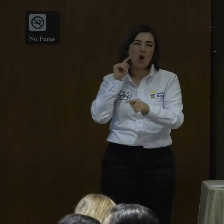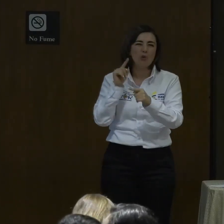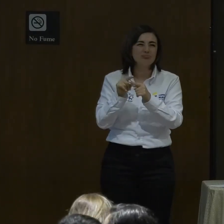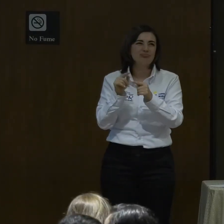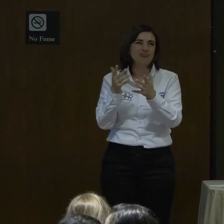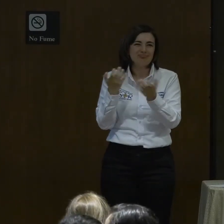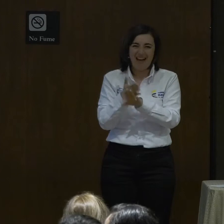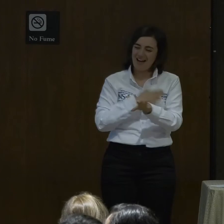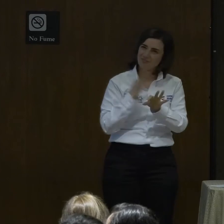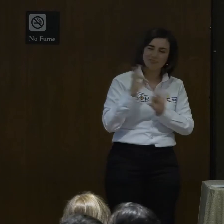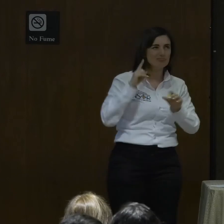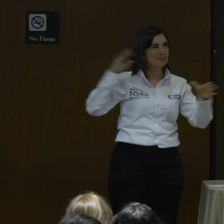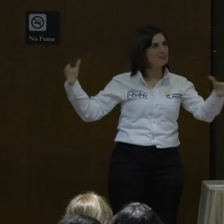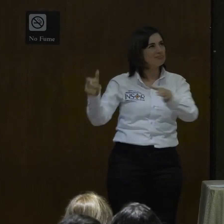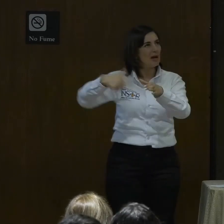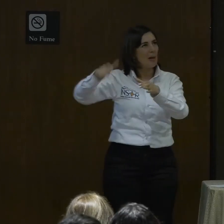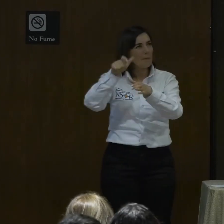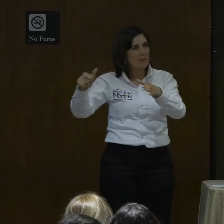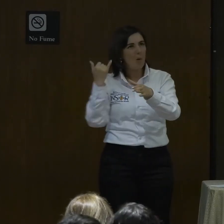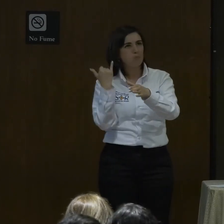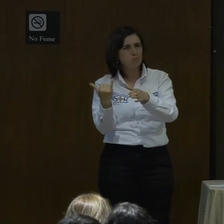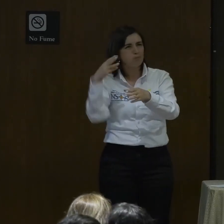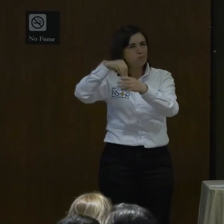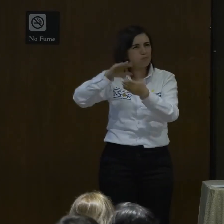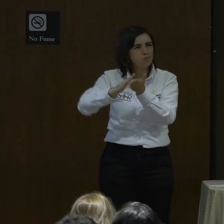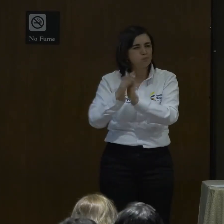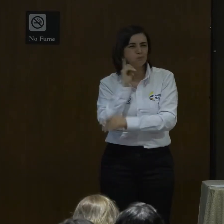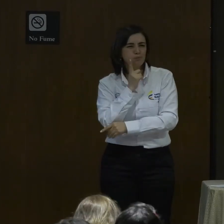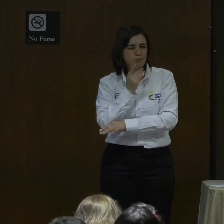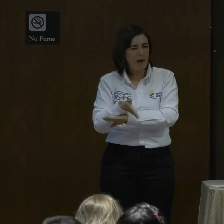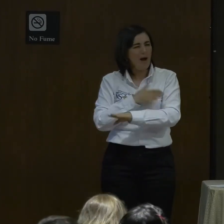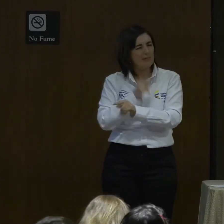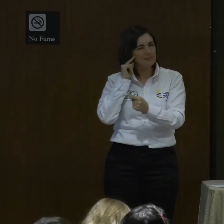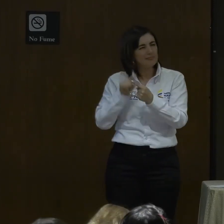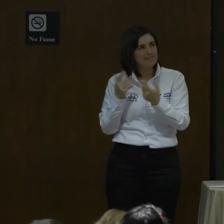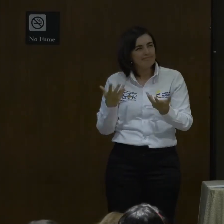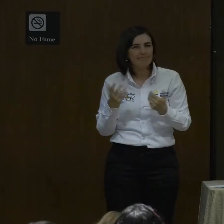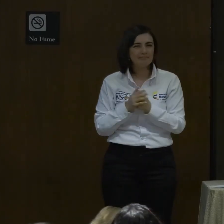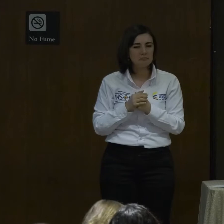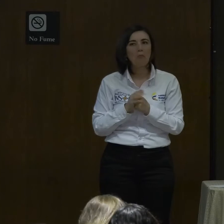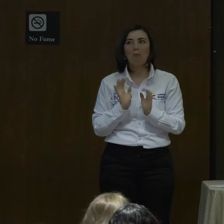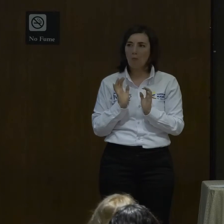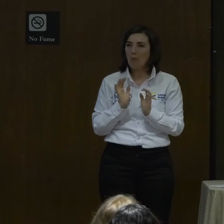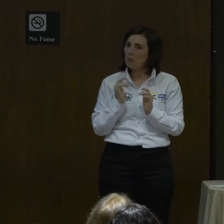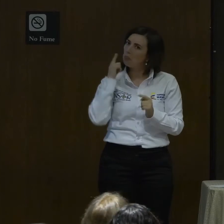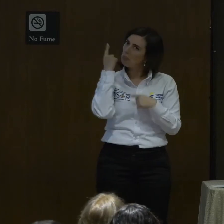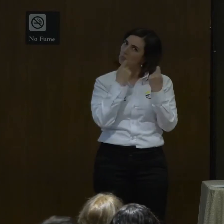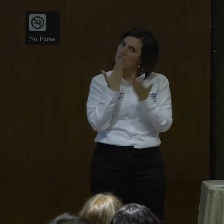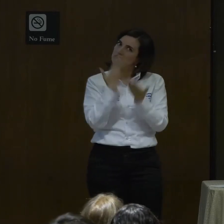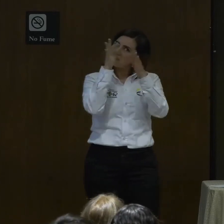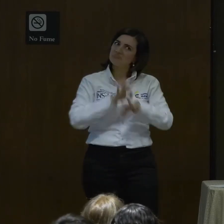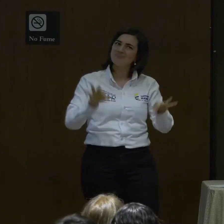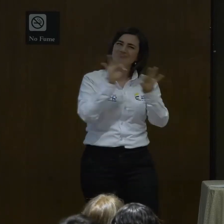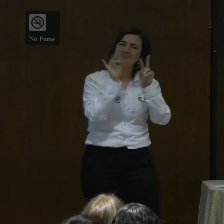un público que está de una manera u otra involucrado con la comunidad sorda, pensé que sería quizá más